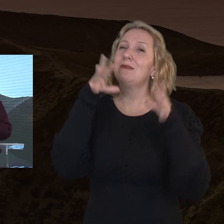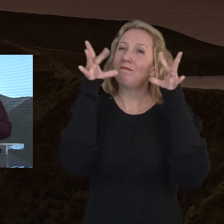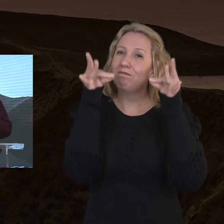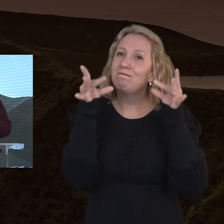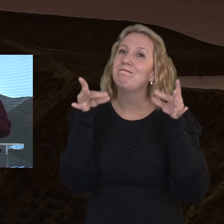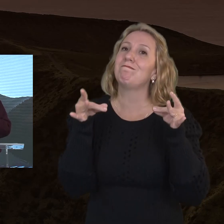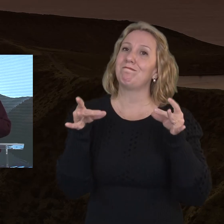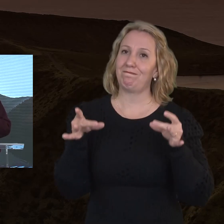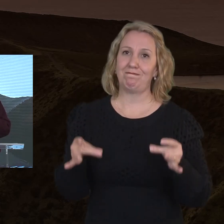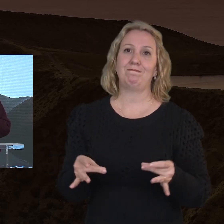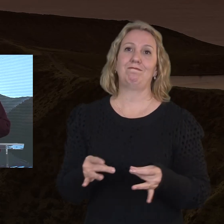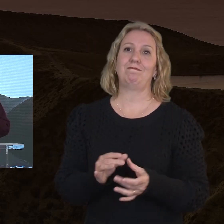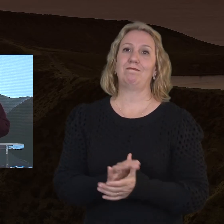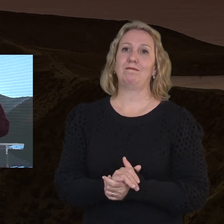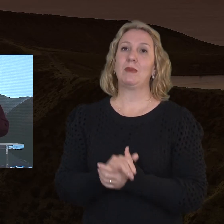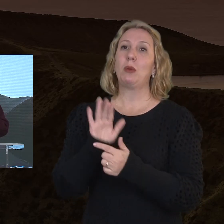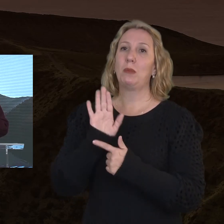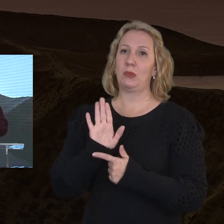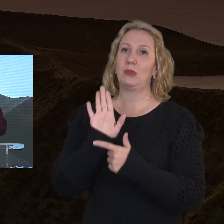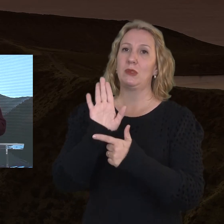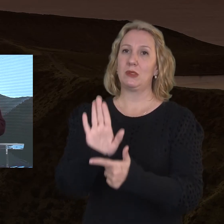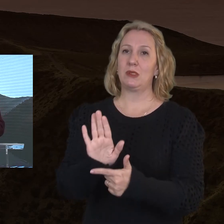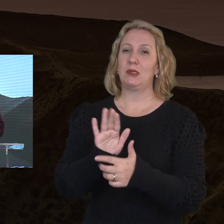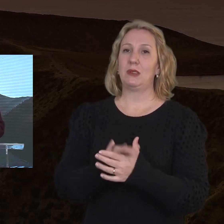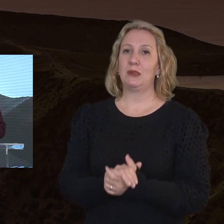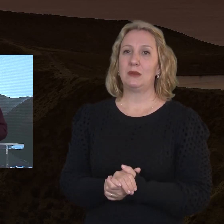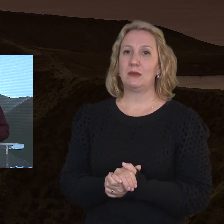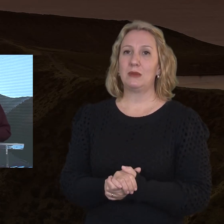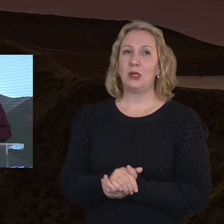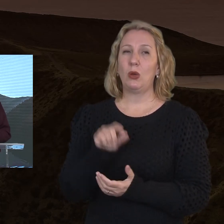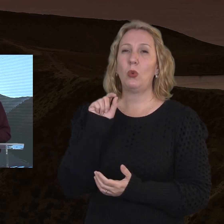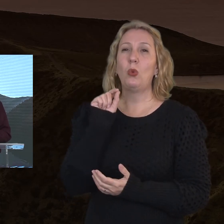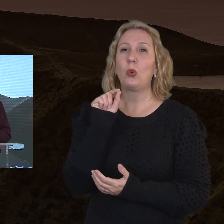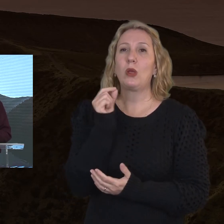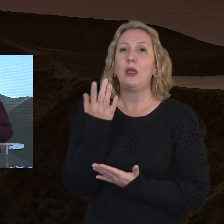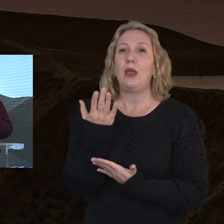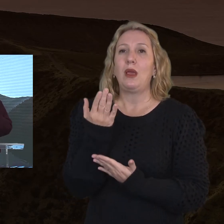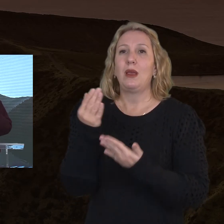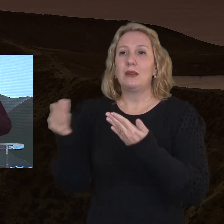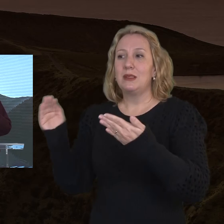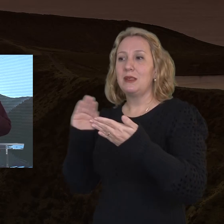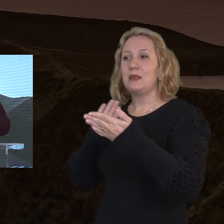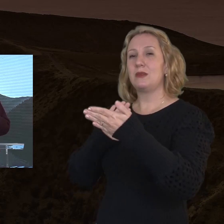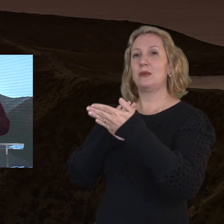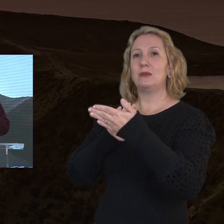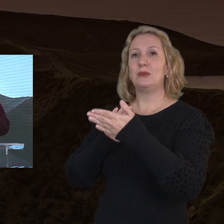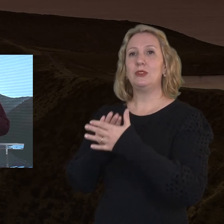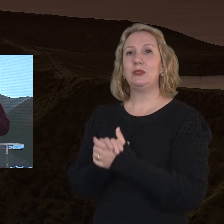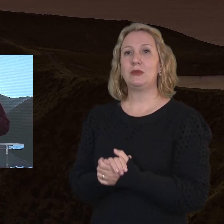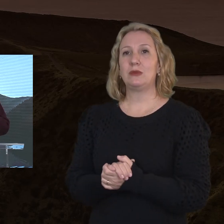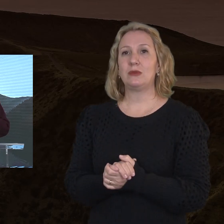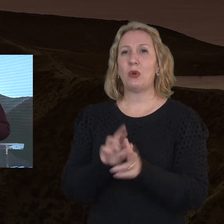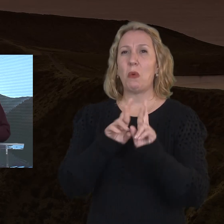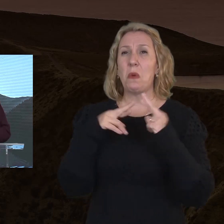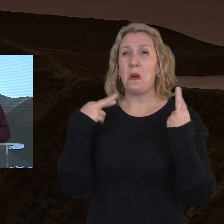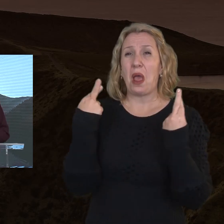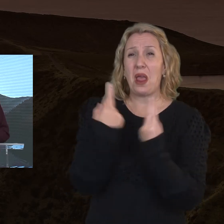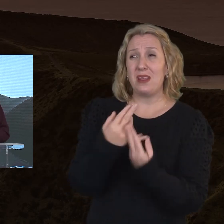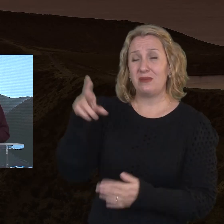mais detalhes sobre as o que tá nos bastidores a estrutura desse reino